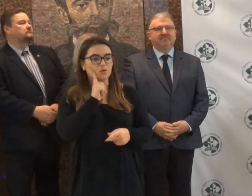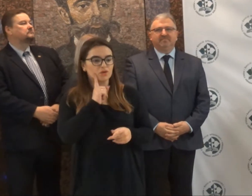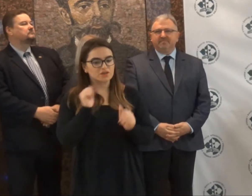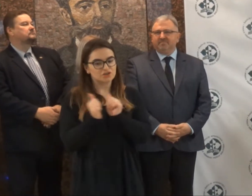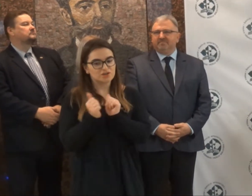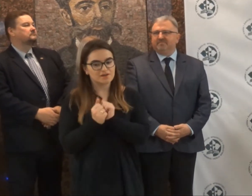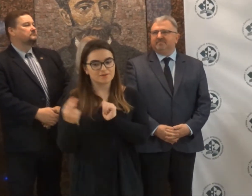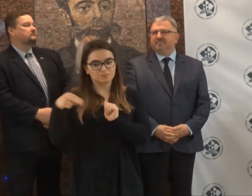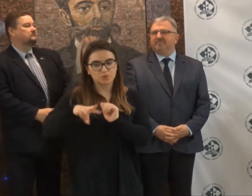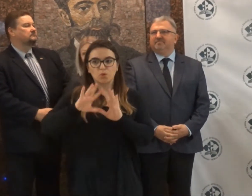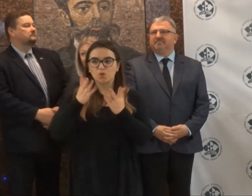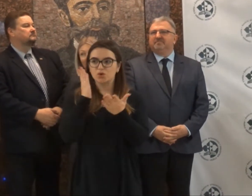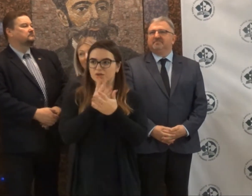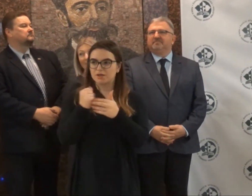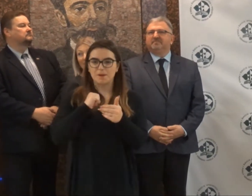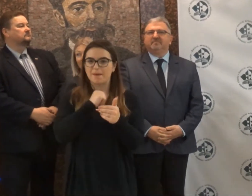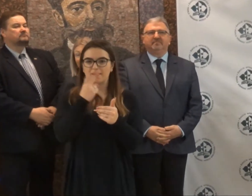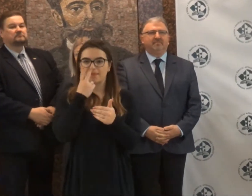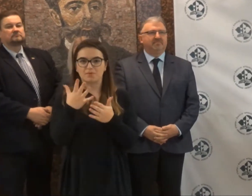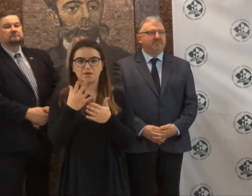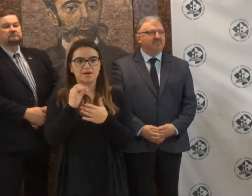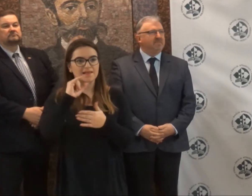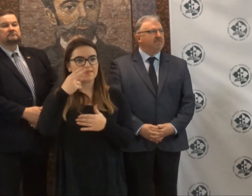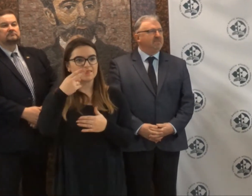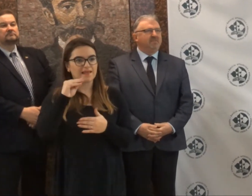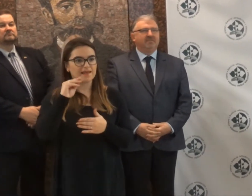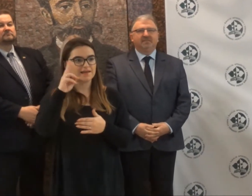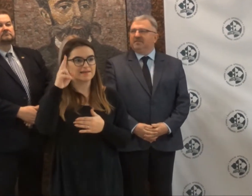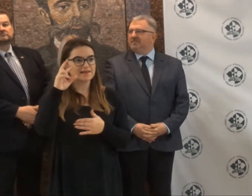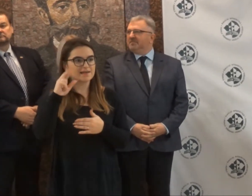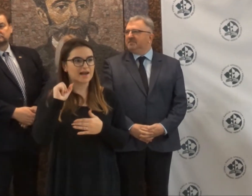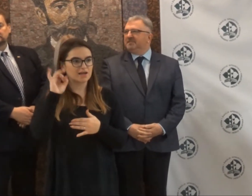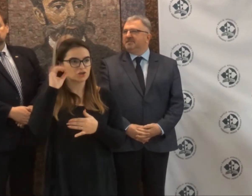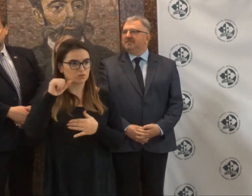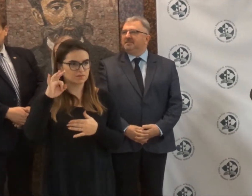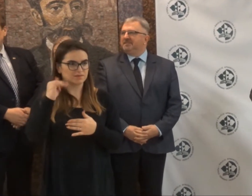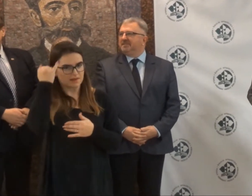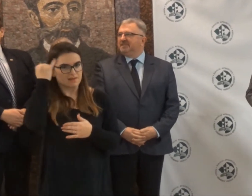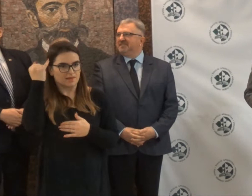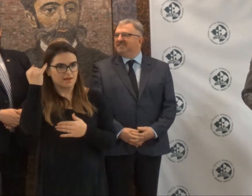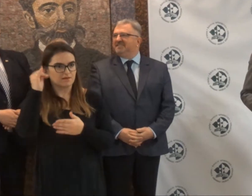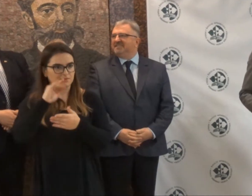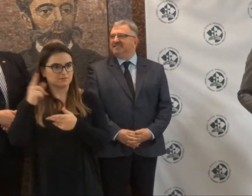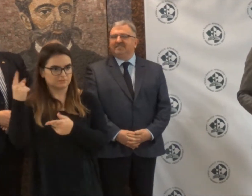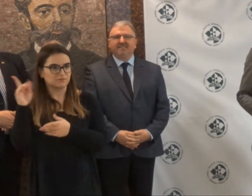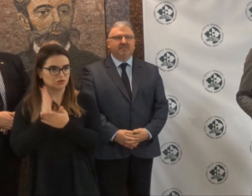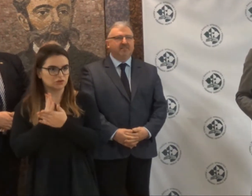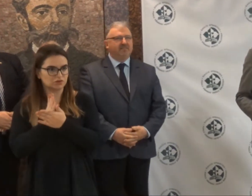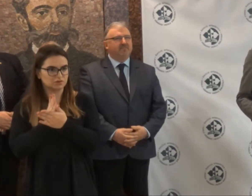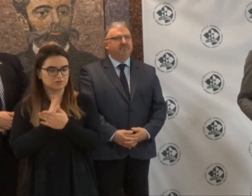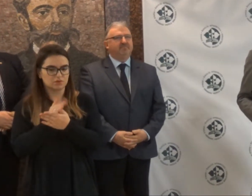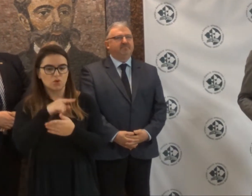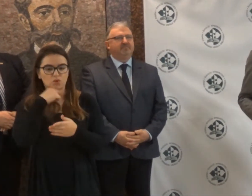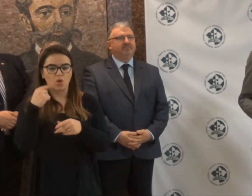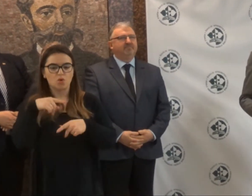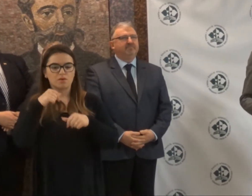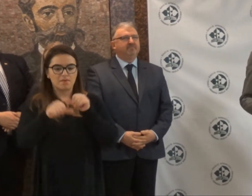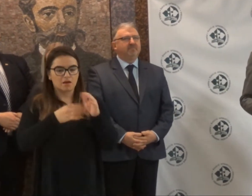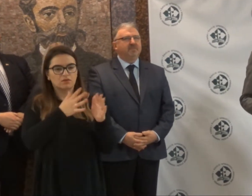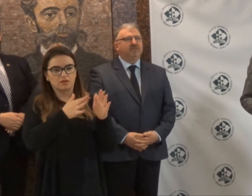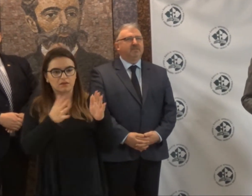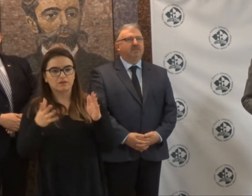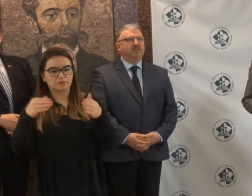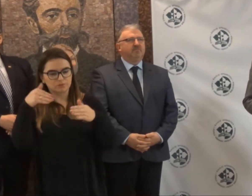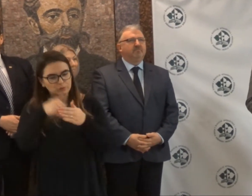manęs būtų, jeigu čia yra nepastebėjau, Jonas Nekrašius, pačios idėjos autorius, ir mes daug metų taupėme, kol tą knygą